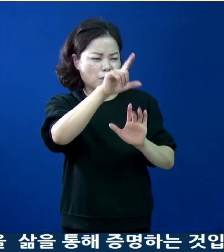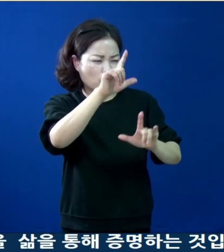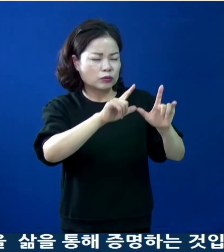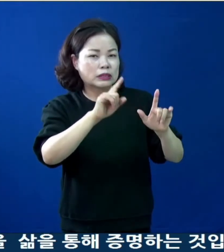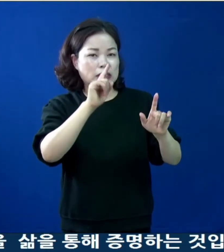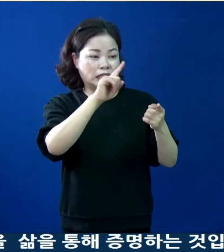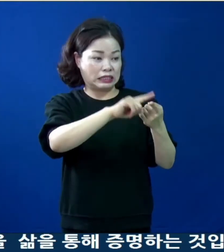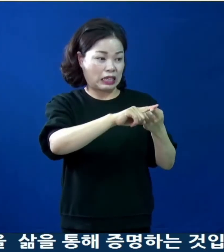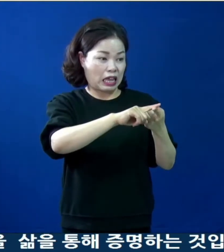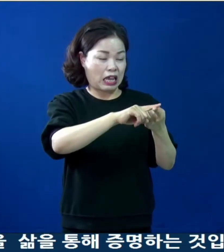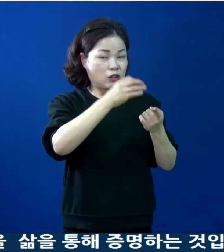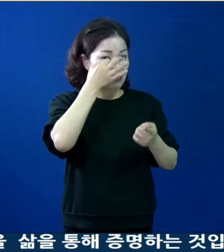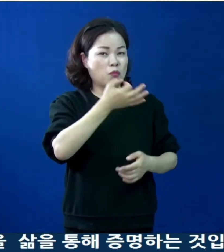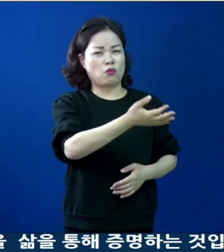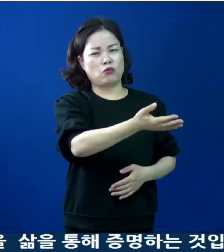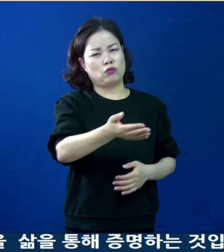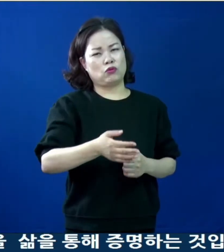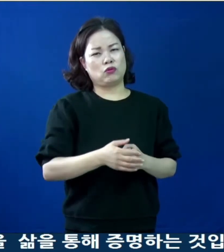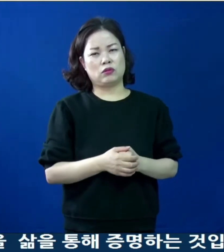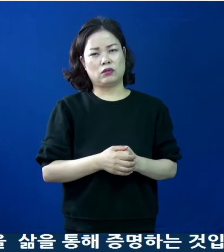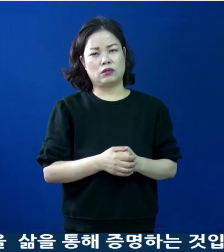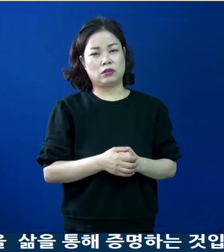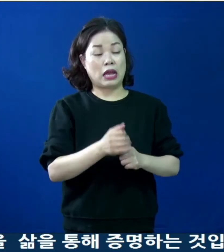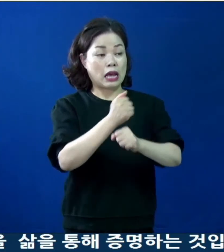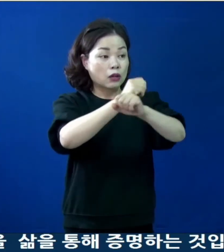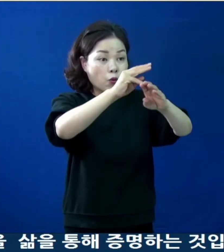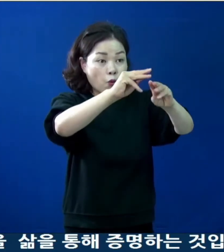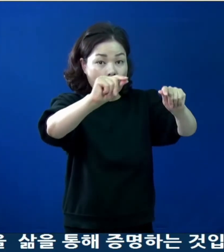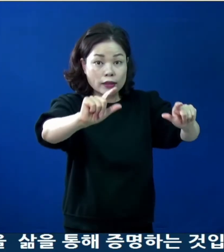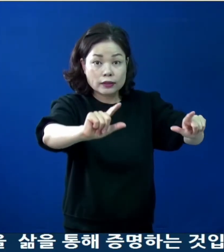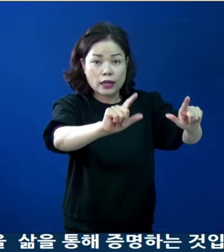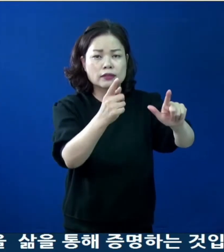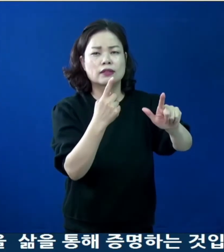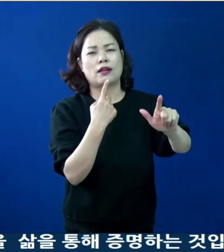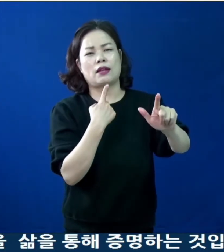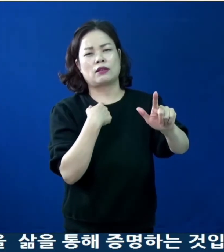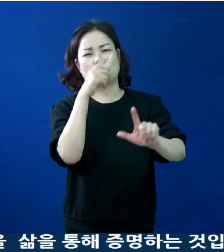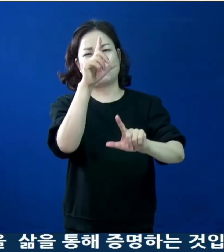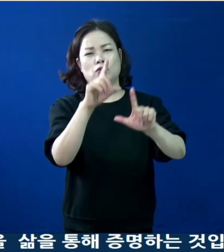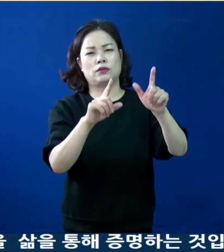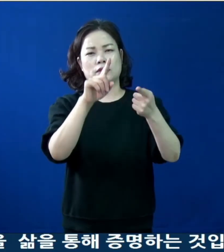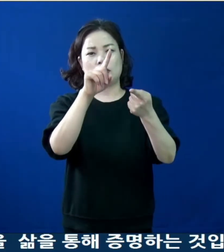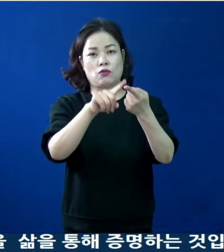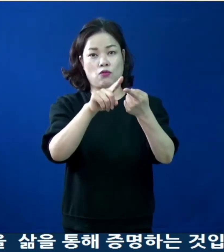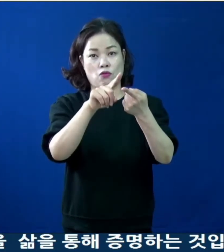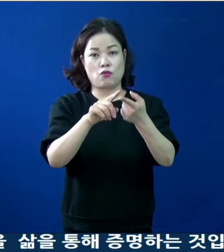우리에게 보여주세요. 그들이 광야에서 살았던 모습 그대로였죠.